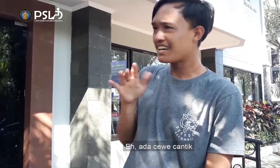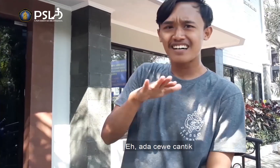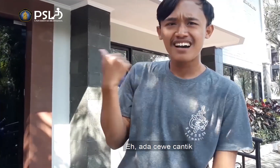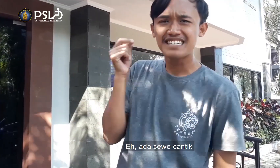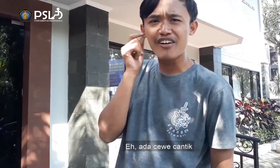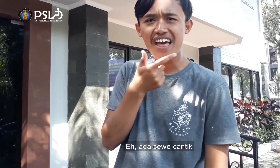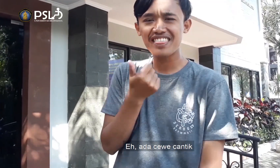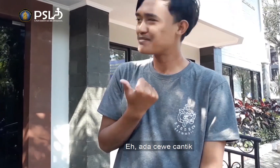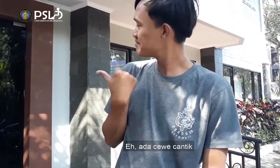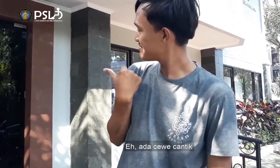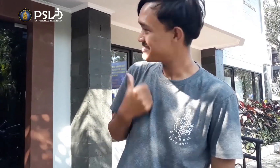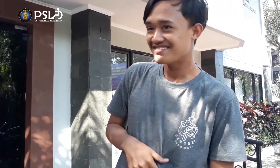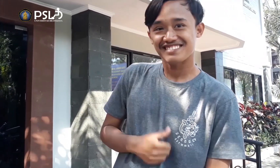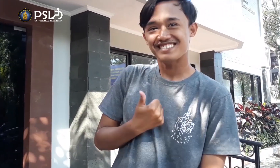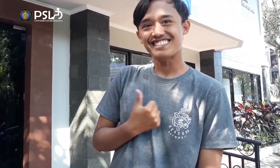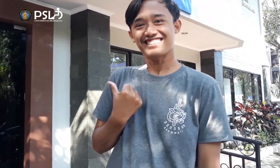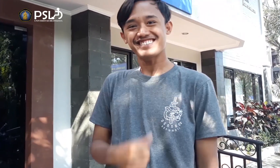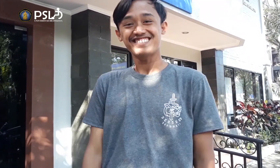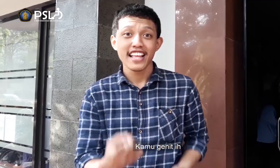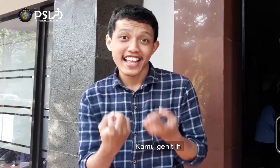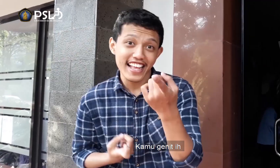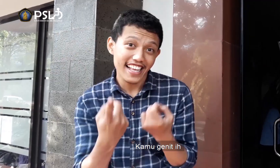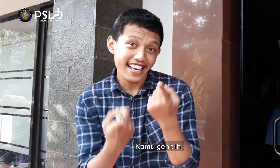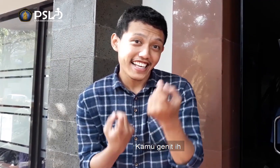Eh, ada cewek cantik. Kamu genit.